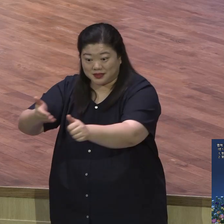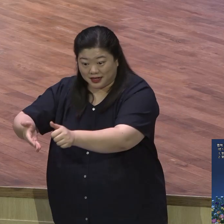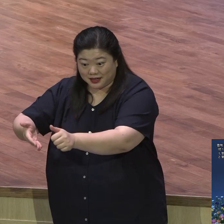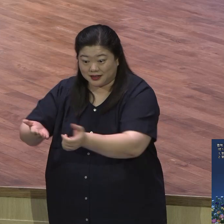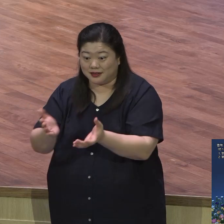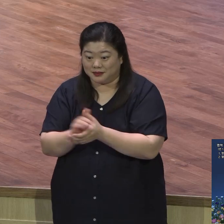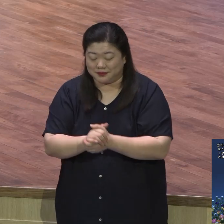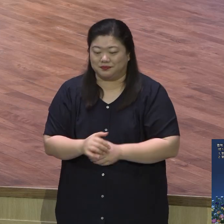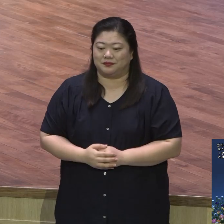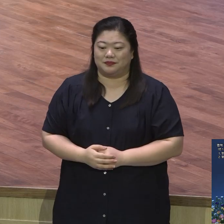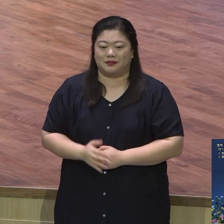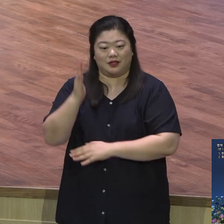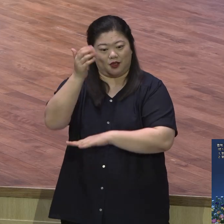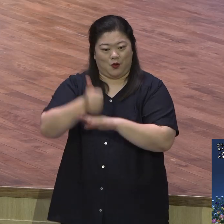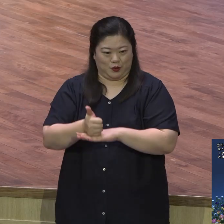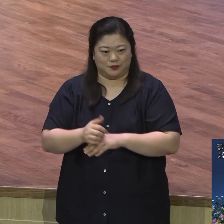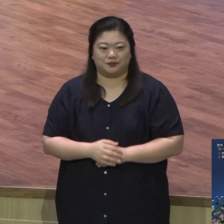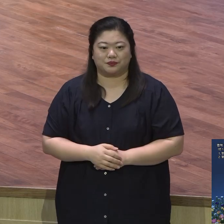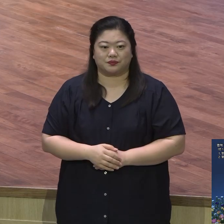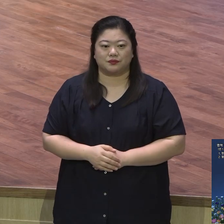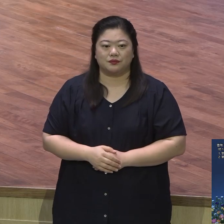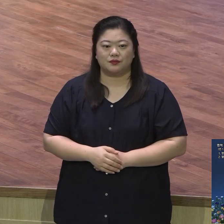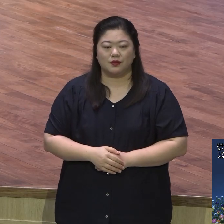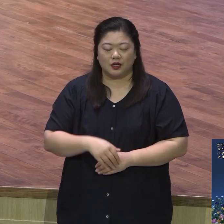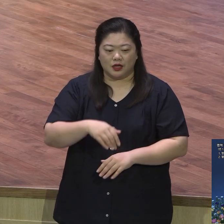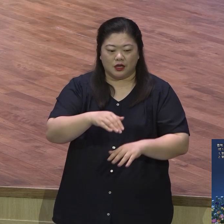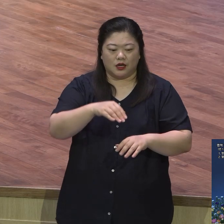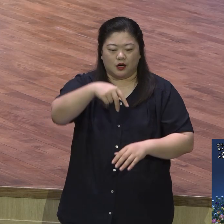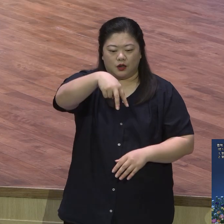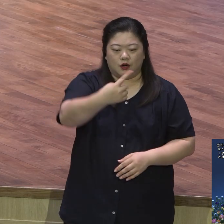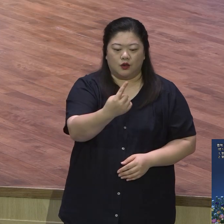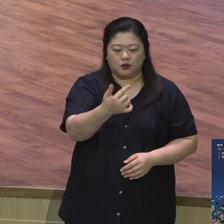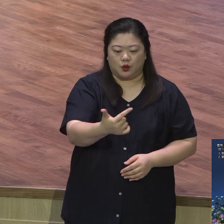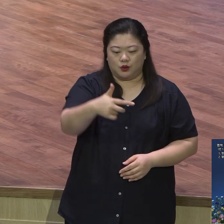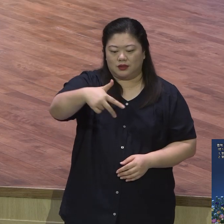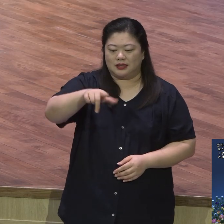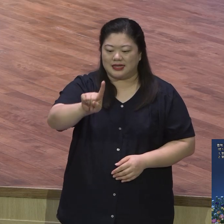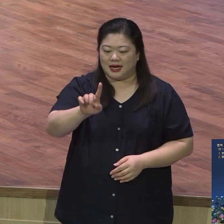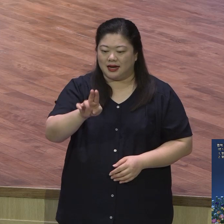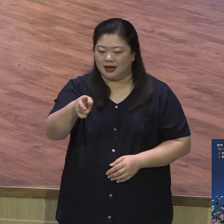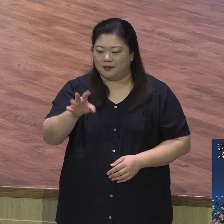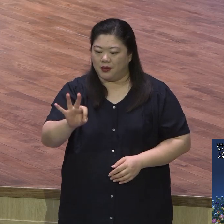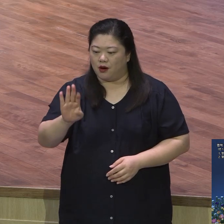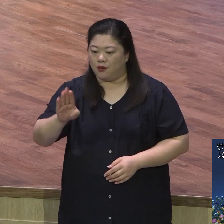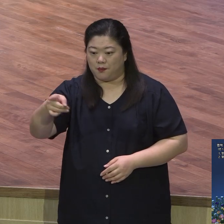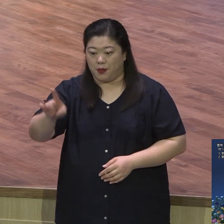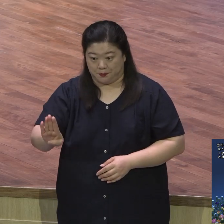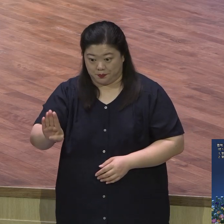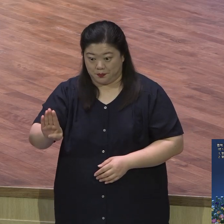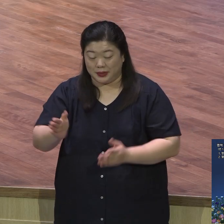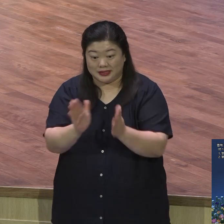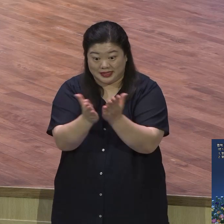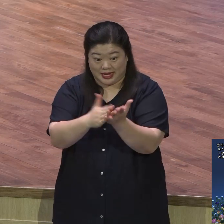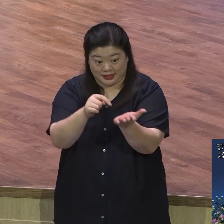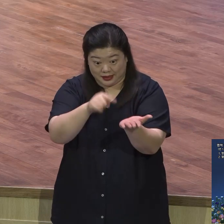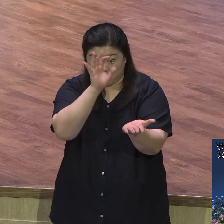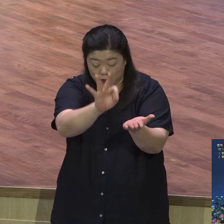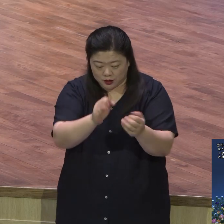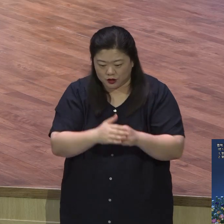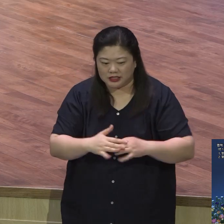손자 병법 있죠 손자 병법에 보면 전쟁의 성패는